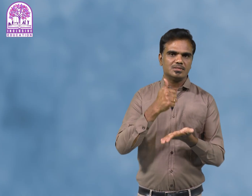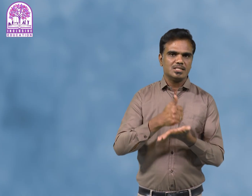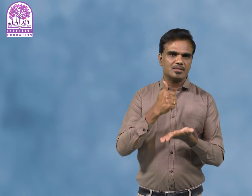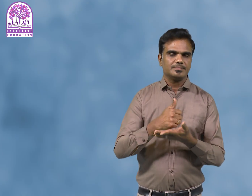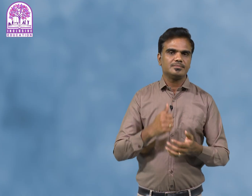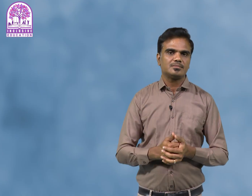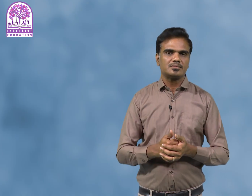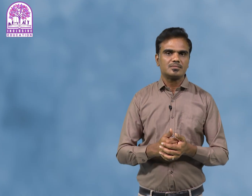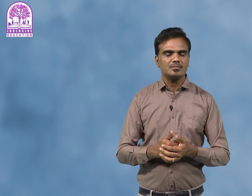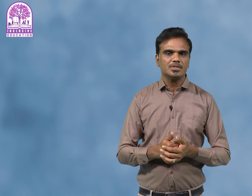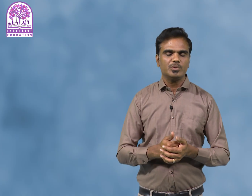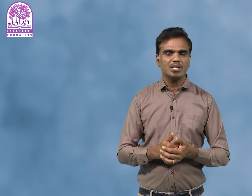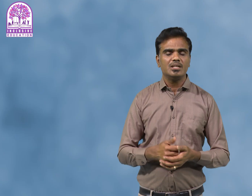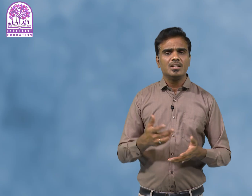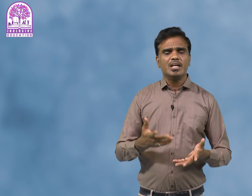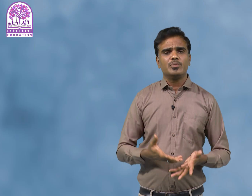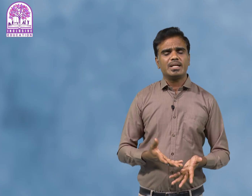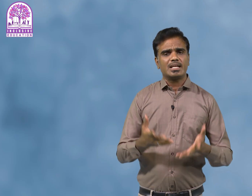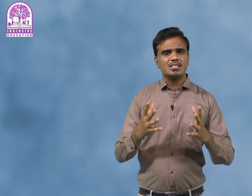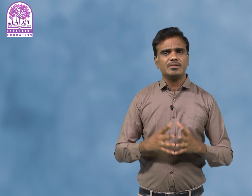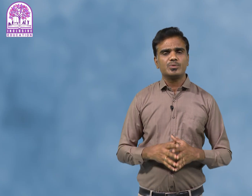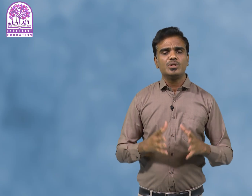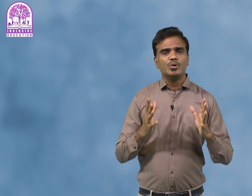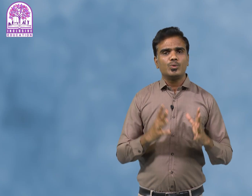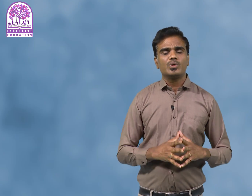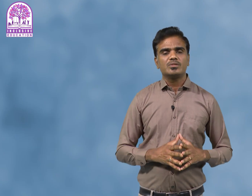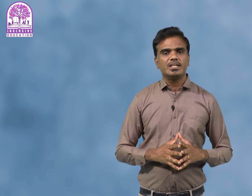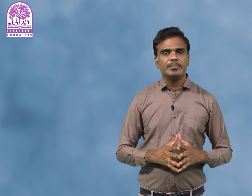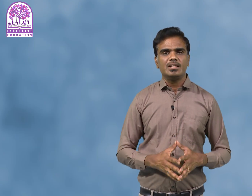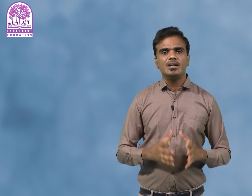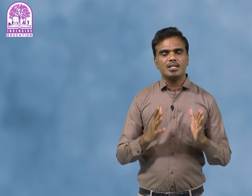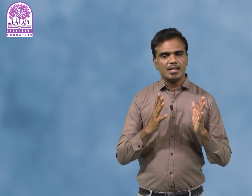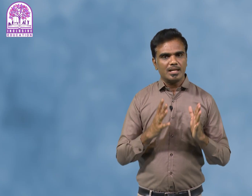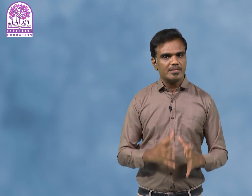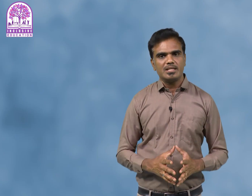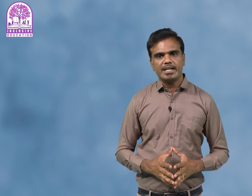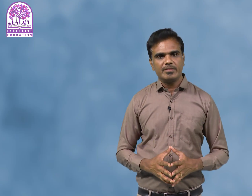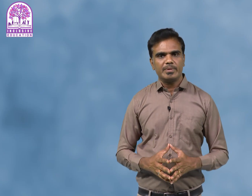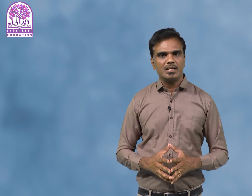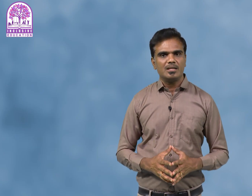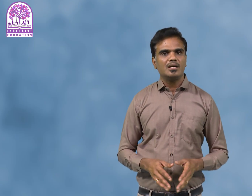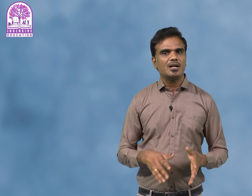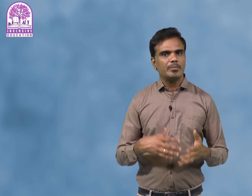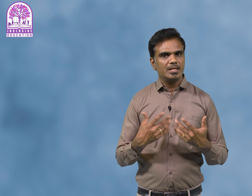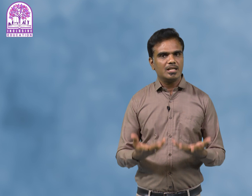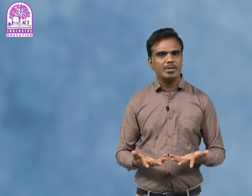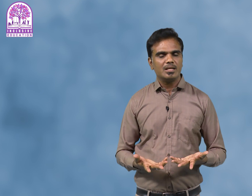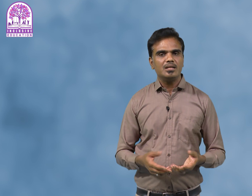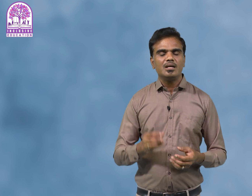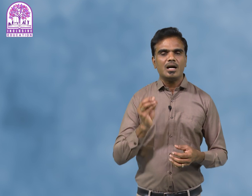ஜிஞ்சர். புரியுதுங்களா? இன்னும் இப்போ நிறைய சட்னி வரும். ஒவ்வொன்றுத்துக்கும் என்ன அப்படின்னா அதை கலரை வச்சு நீங்கள் ஐடென்டிஃபை பண்ணலாம். அப்படிலாம் என்ன பண்ணலாம், அது